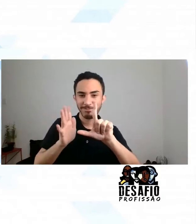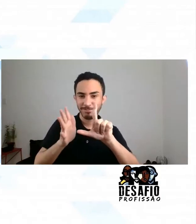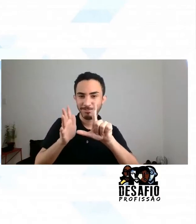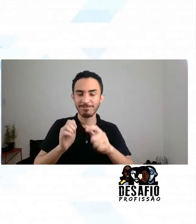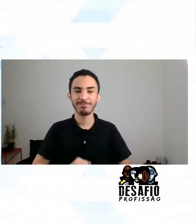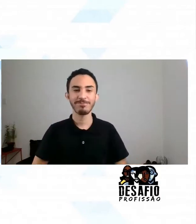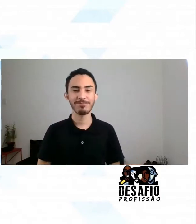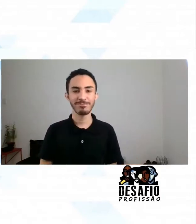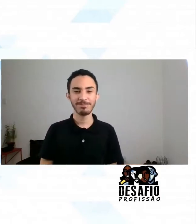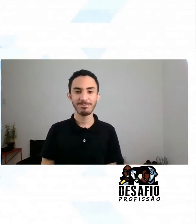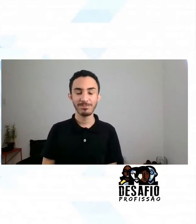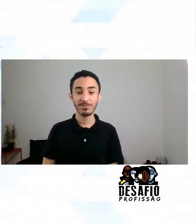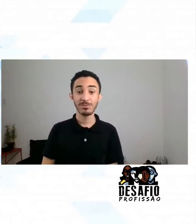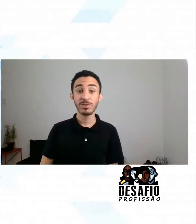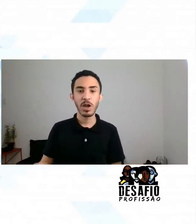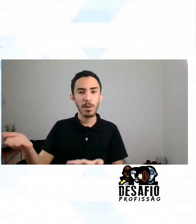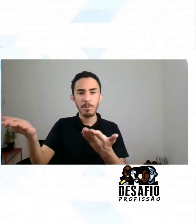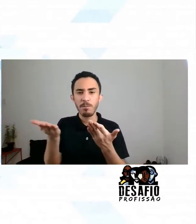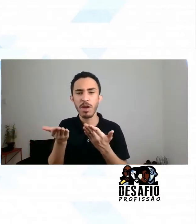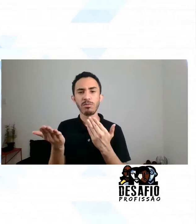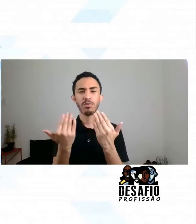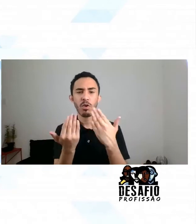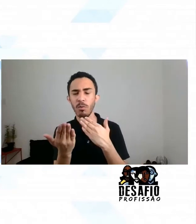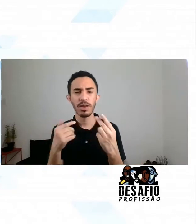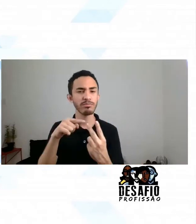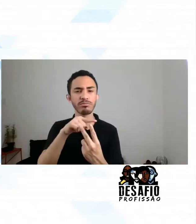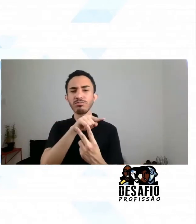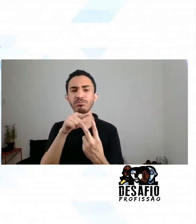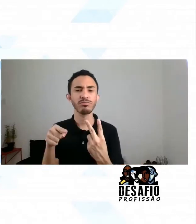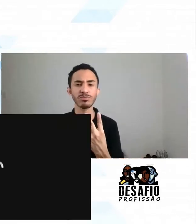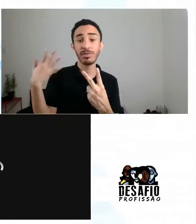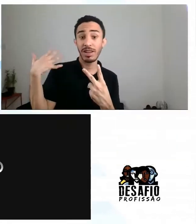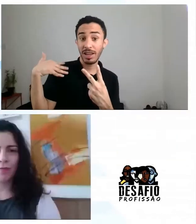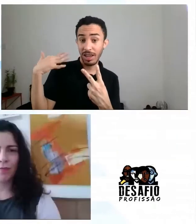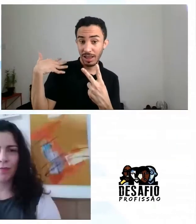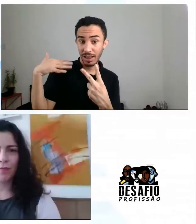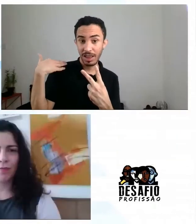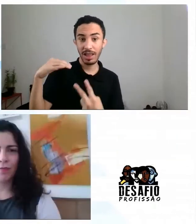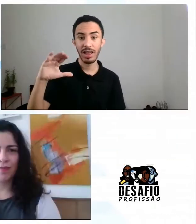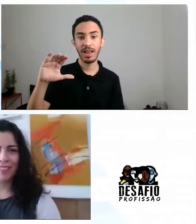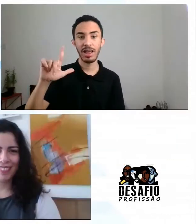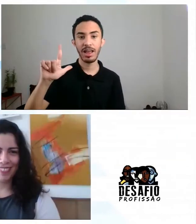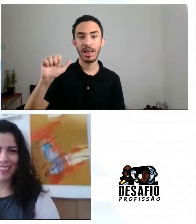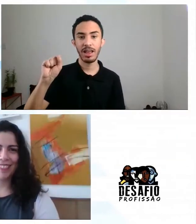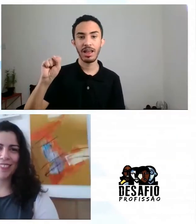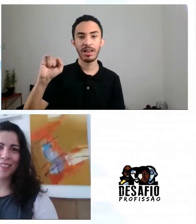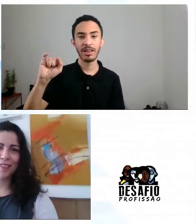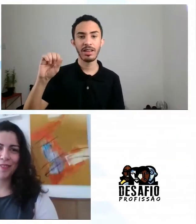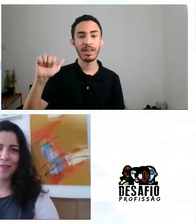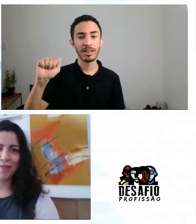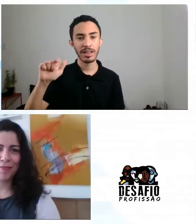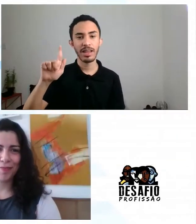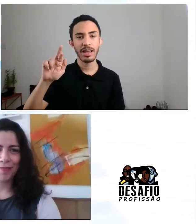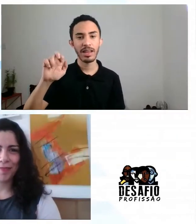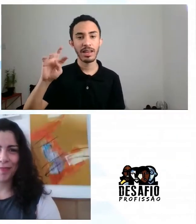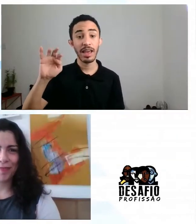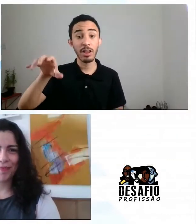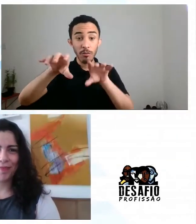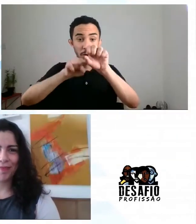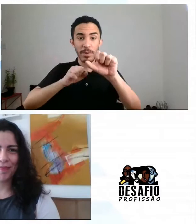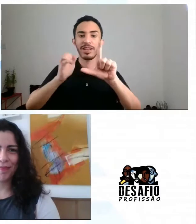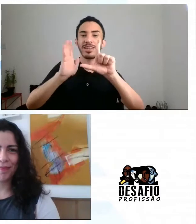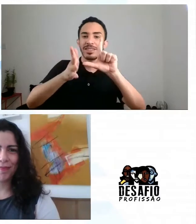libras. Estão aqui para conversar conosco a Clarissa Guerreta, que é graduada em Letras Libras